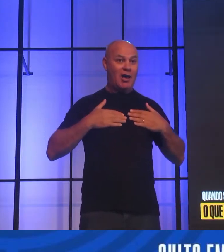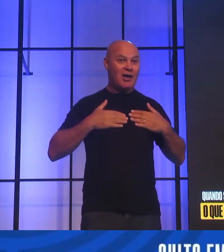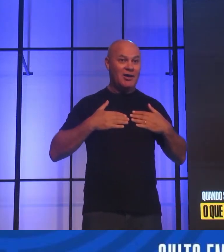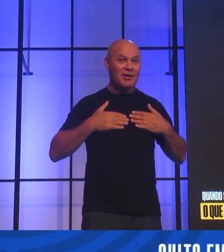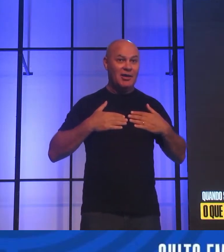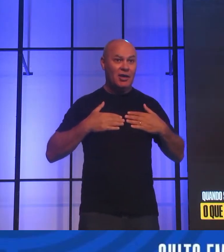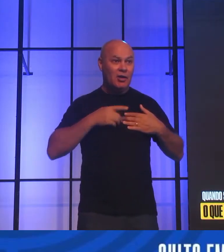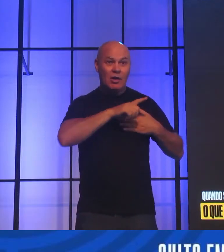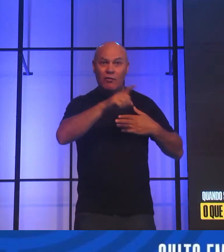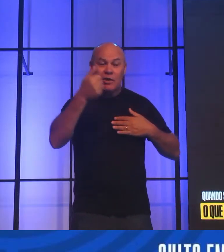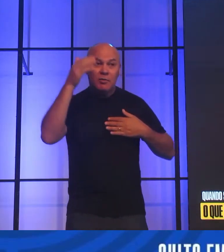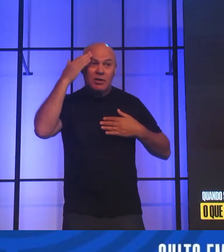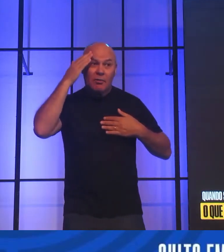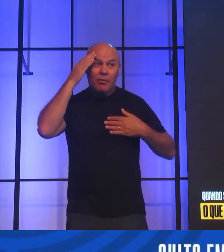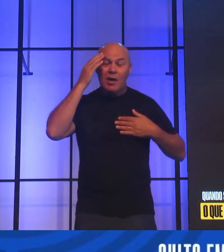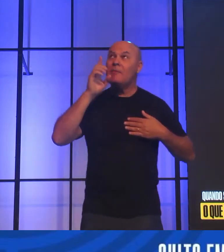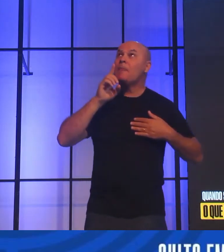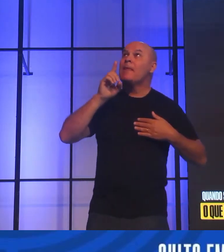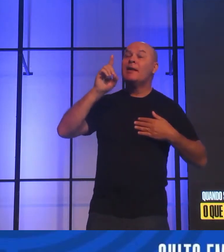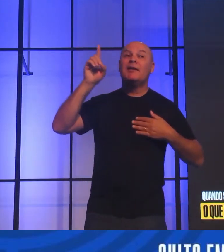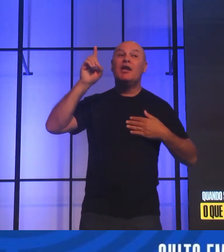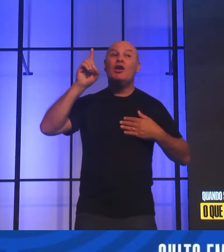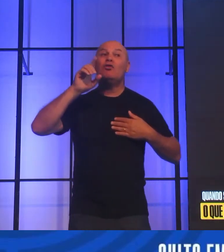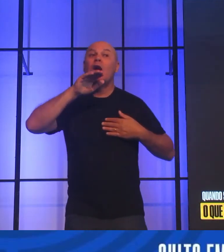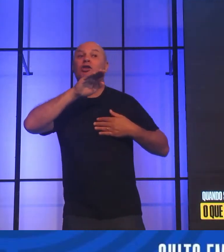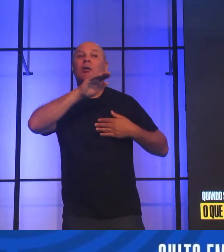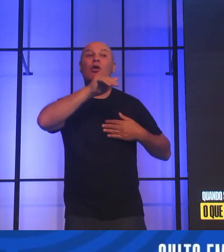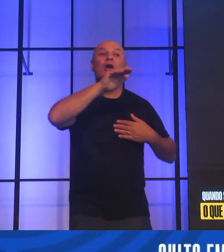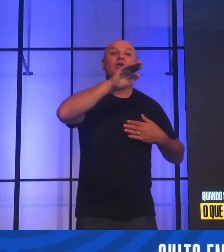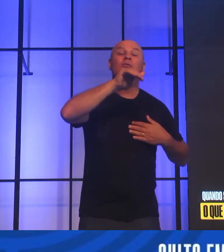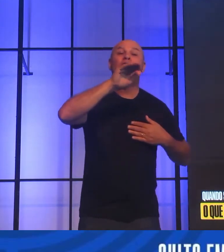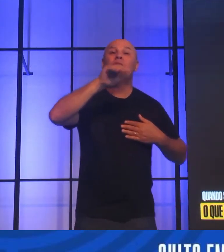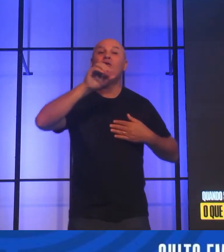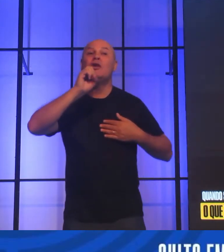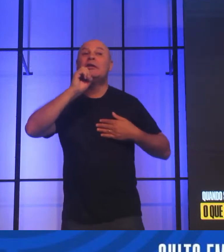com o seu propósito. Em outras palavras,